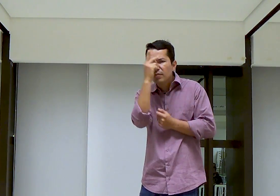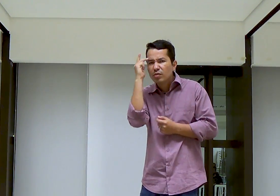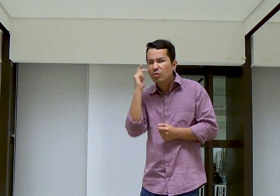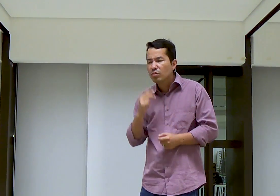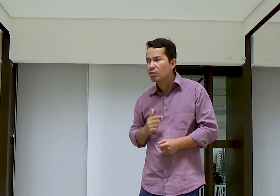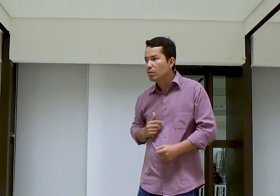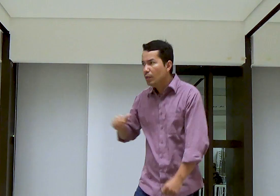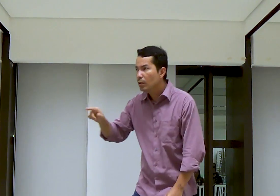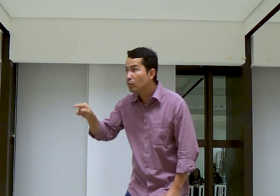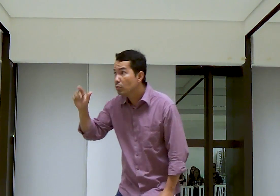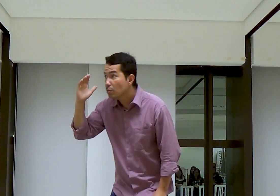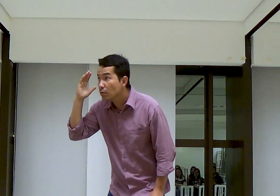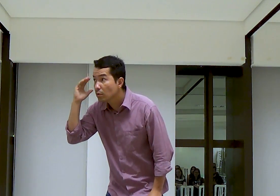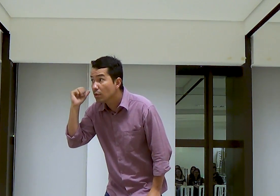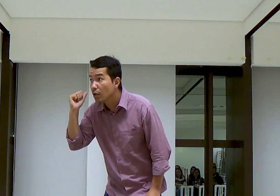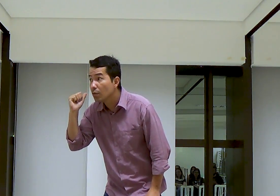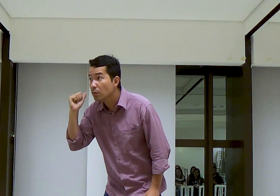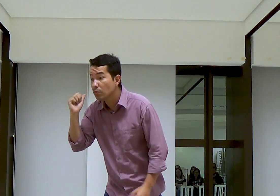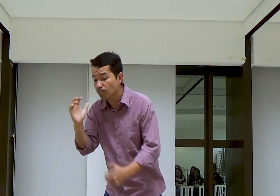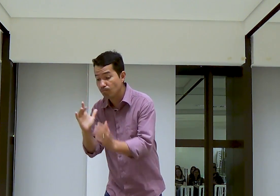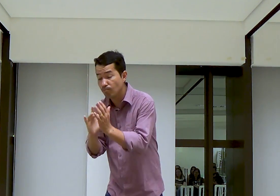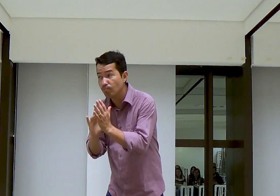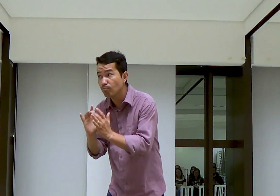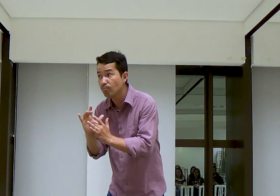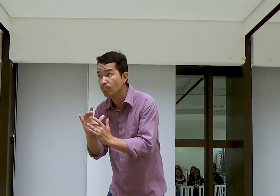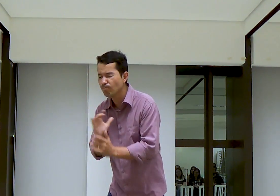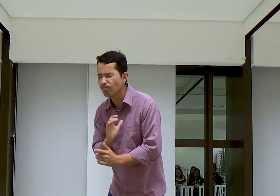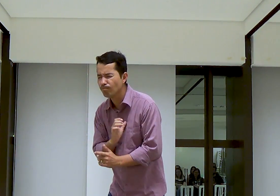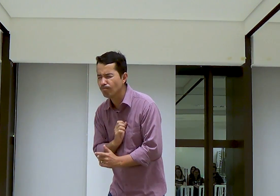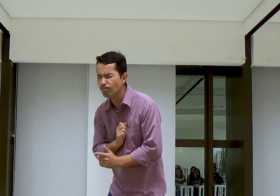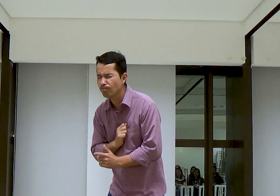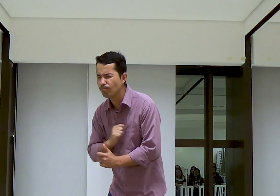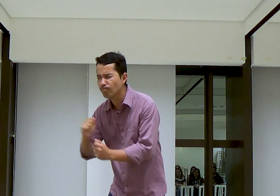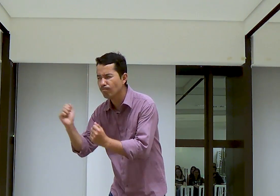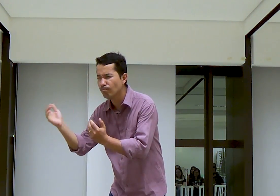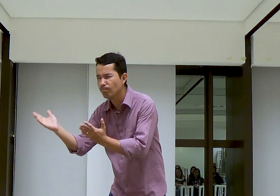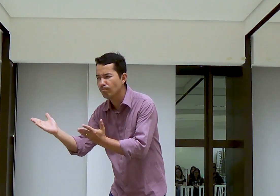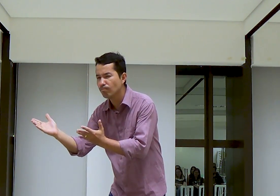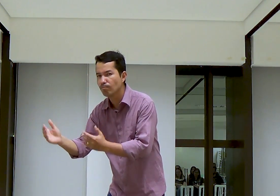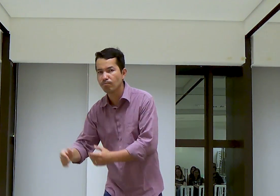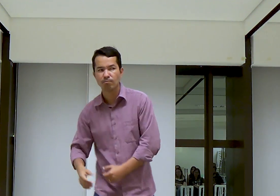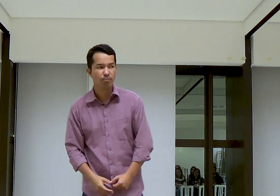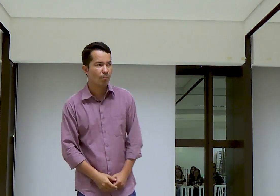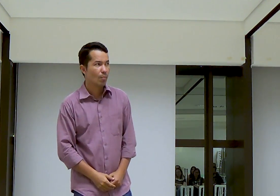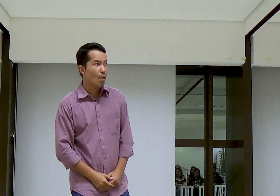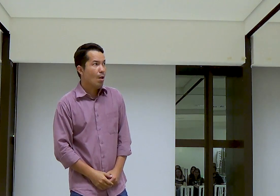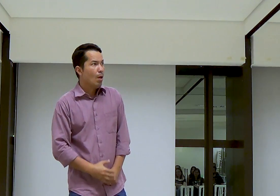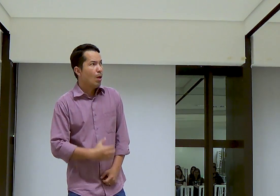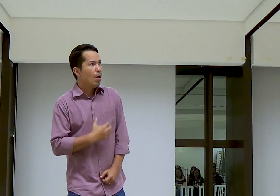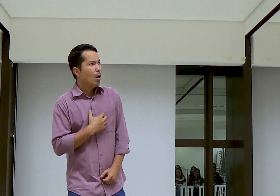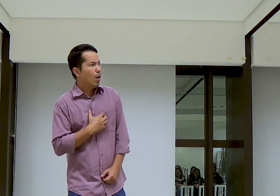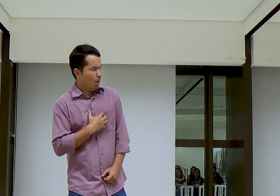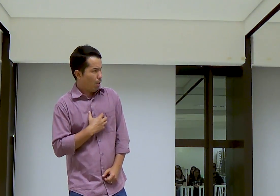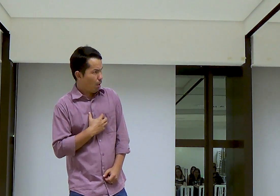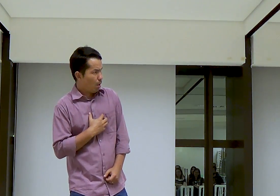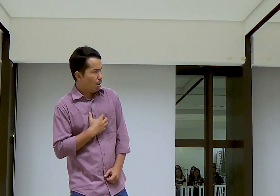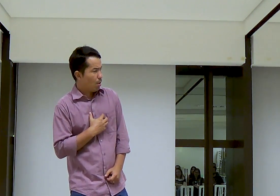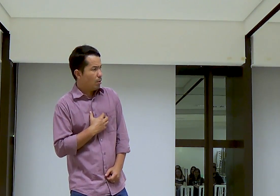ó, algumas, poucas pessoas falam assim: Jesus ama